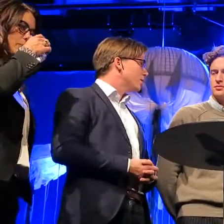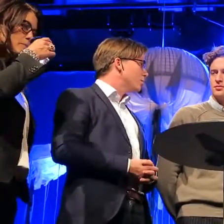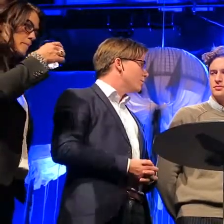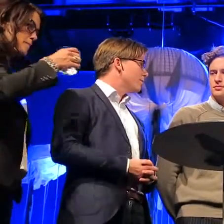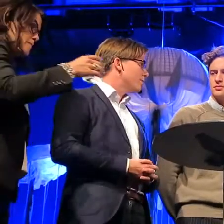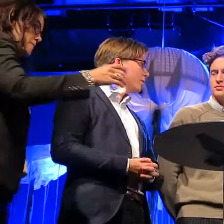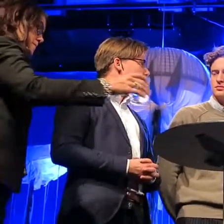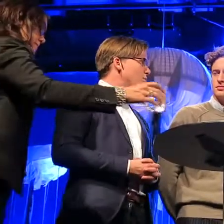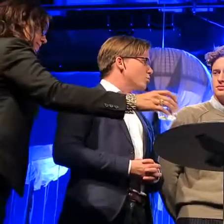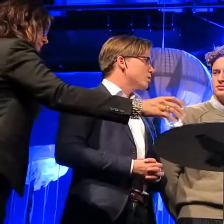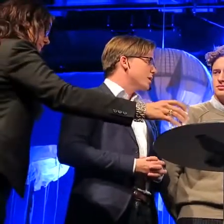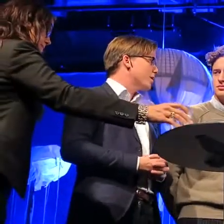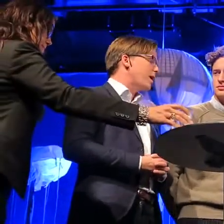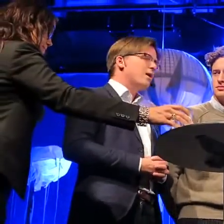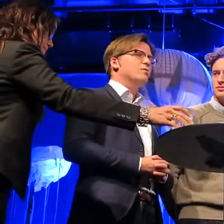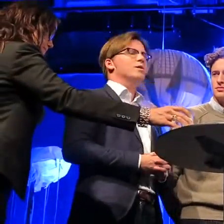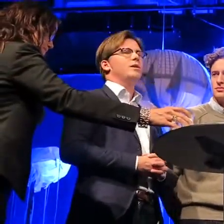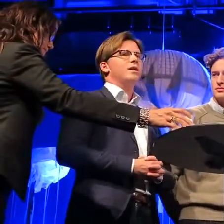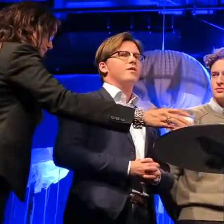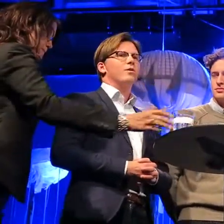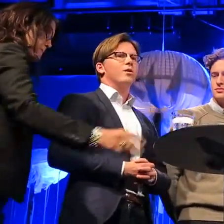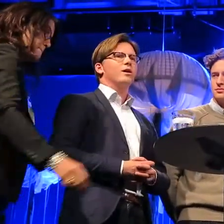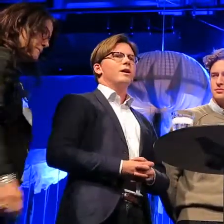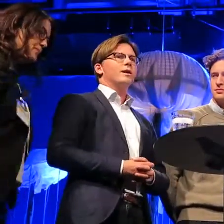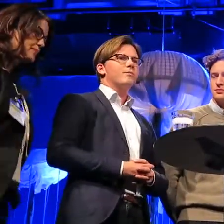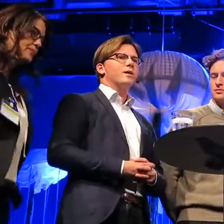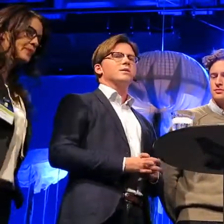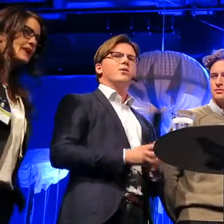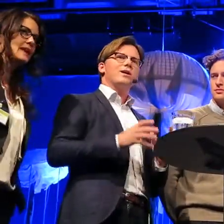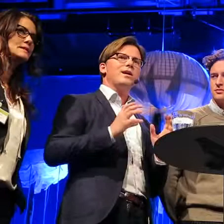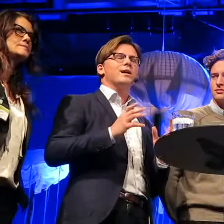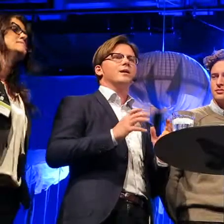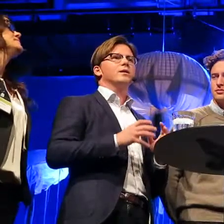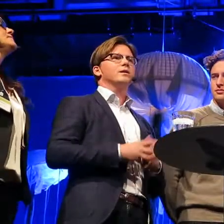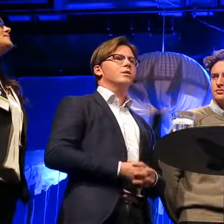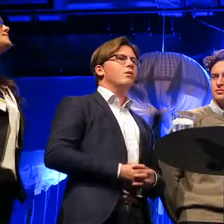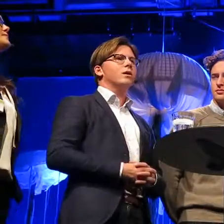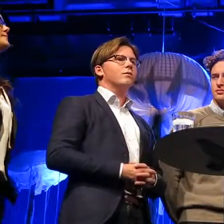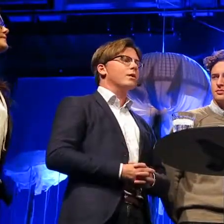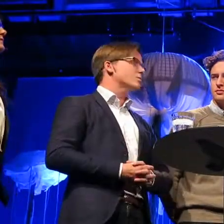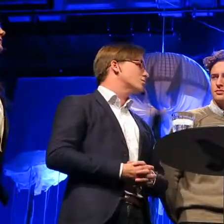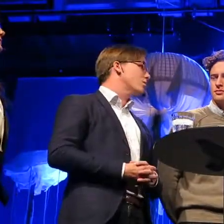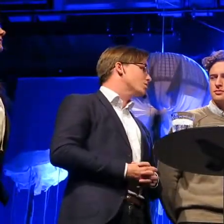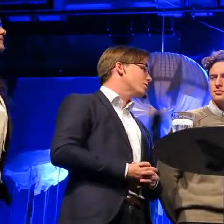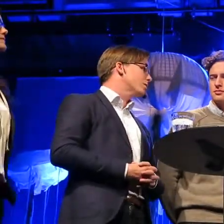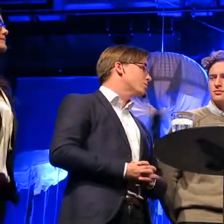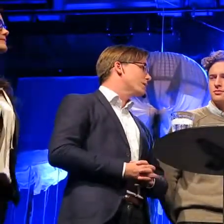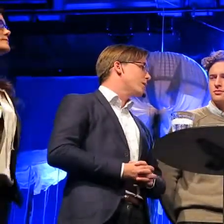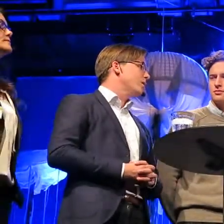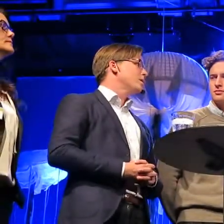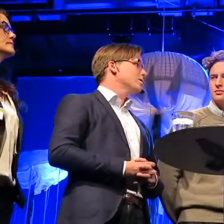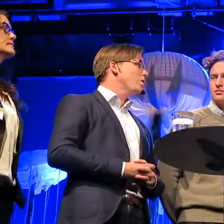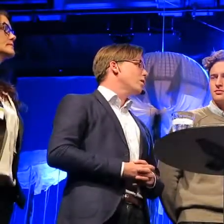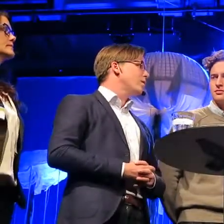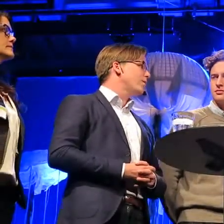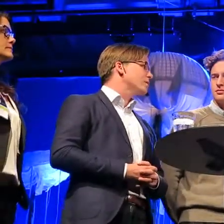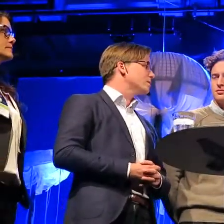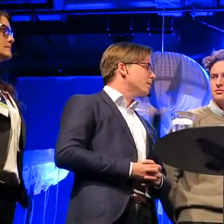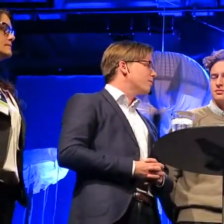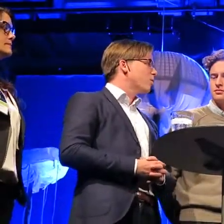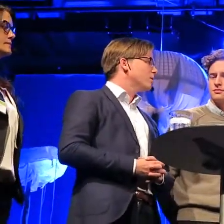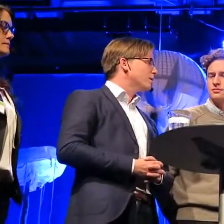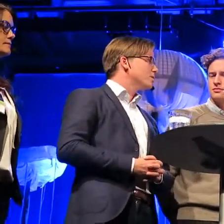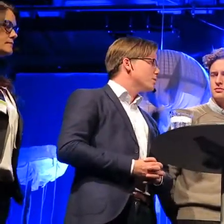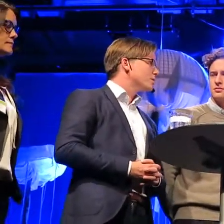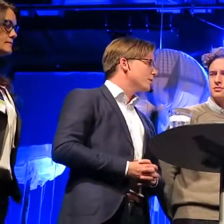kan vi tycka lite olika, men jag kommer fortsätta argumentera för att det bästa är hela tiden jaga växthusgasutsläpp. Snarare än att vara